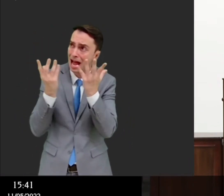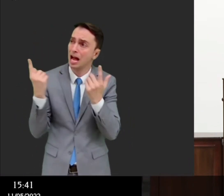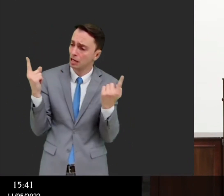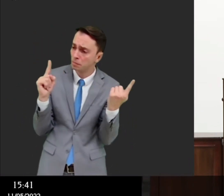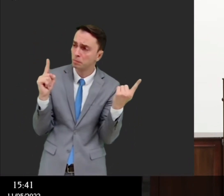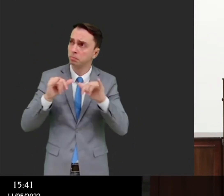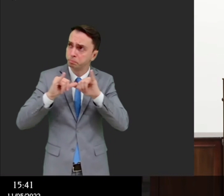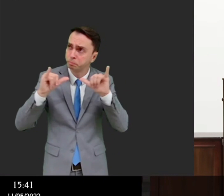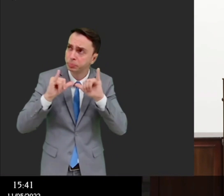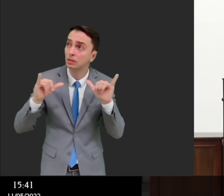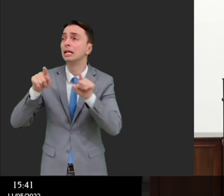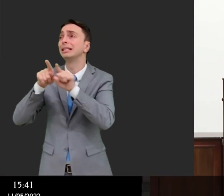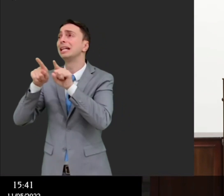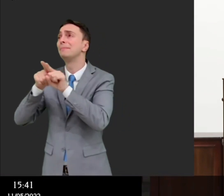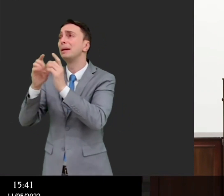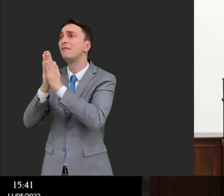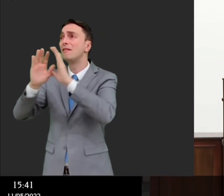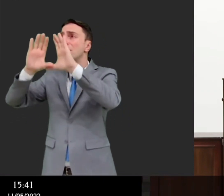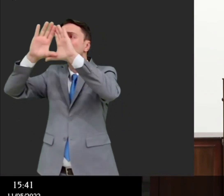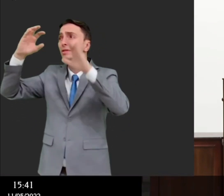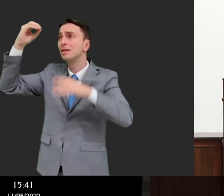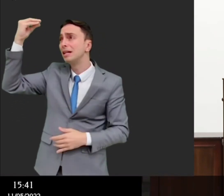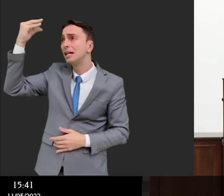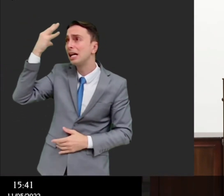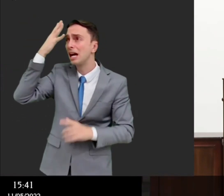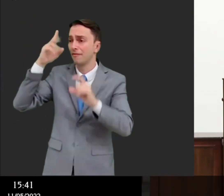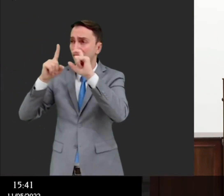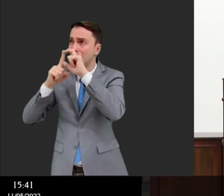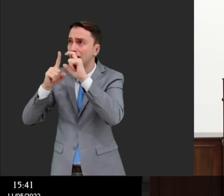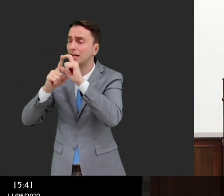alegrar. Manda também a tua palavra.